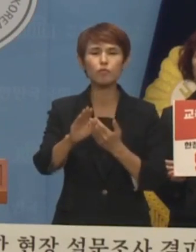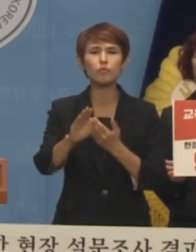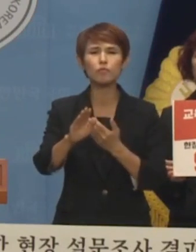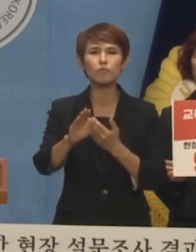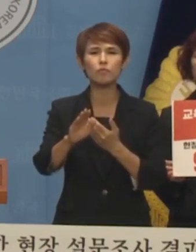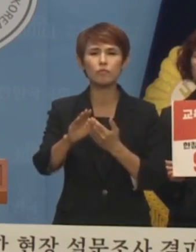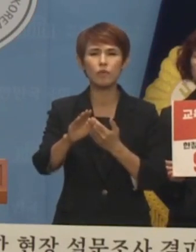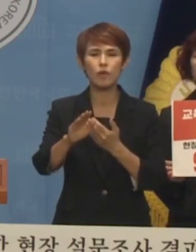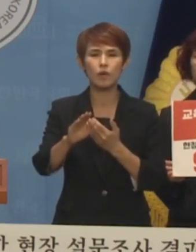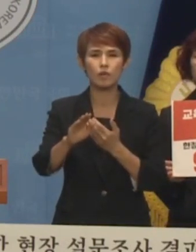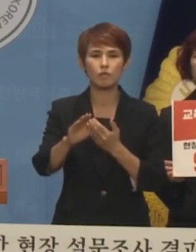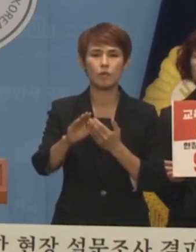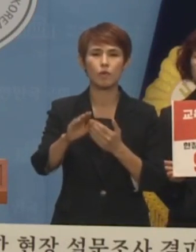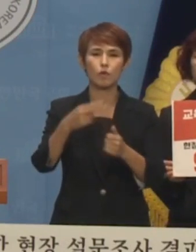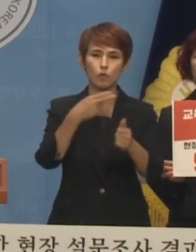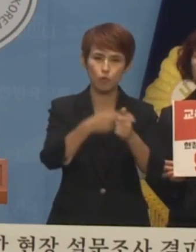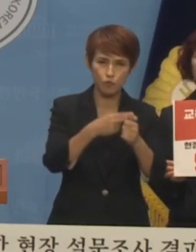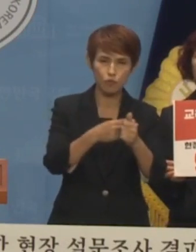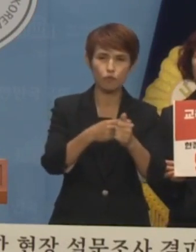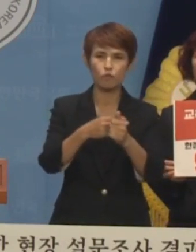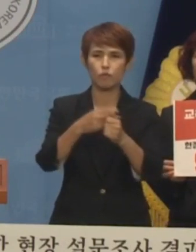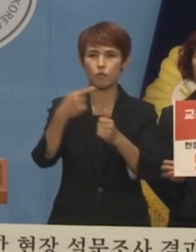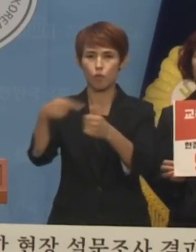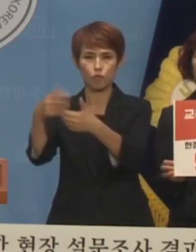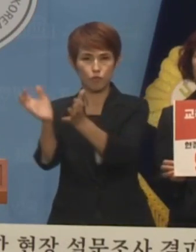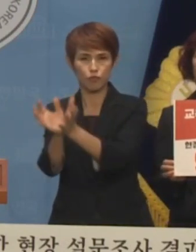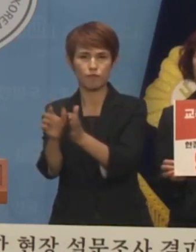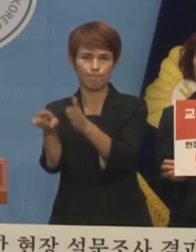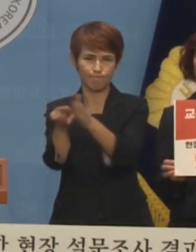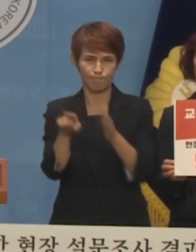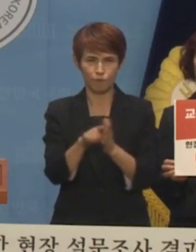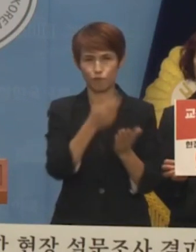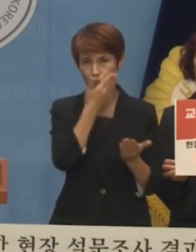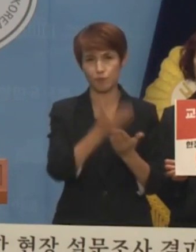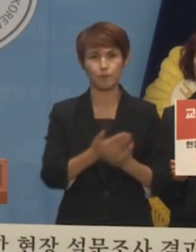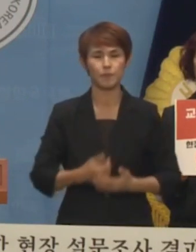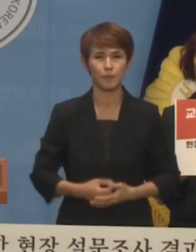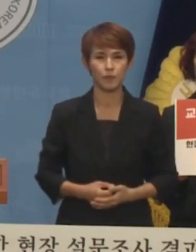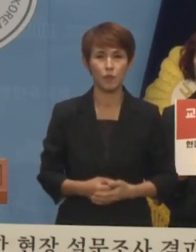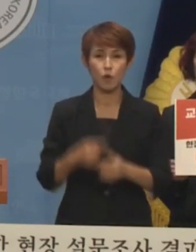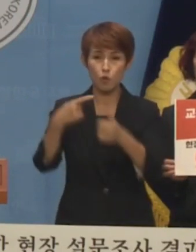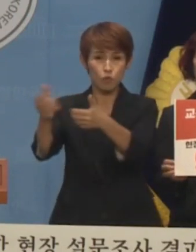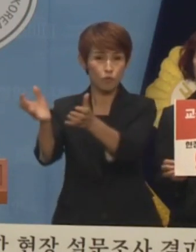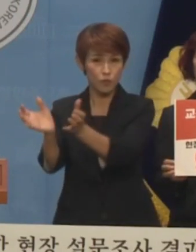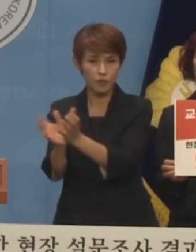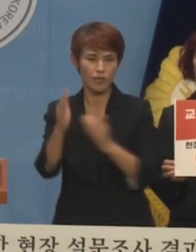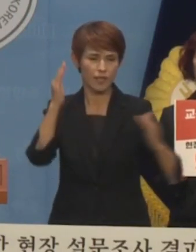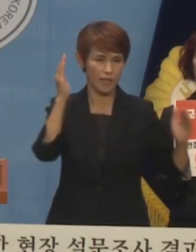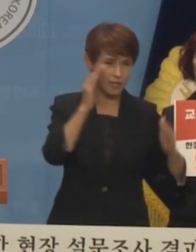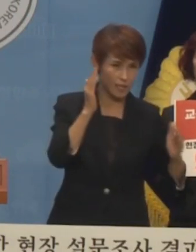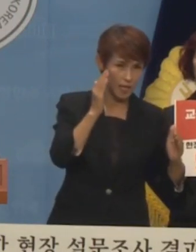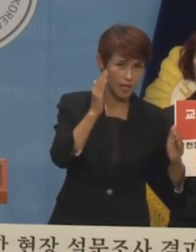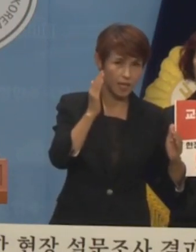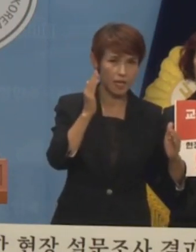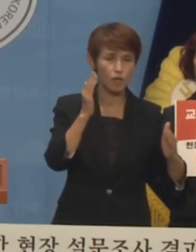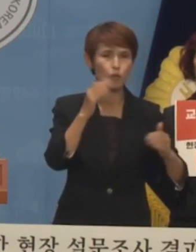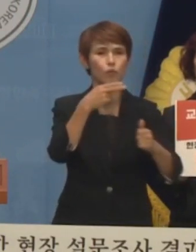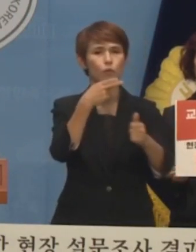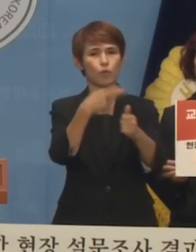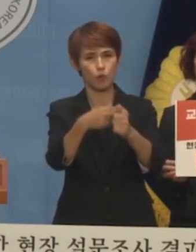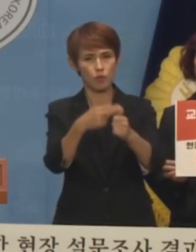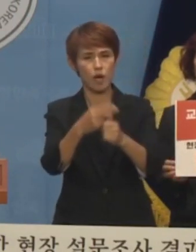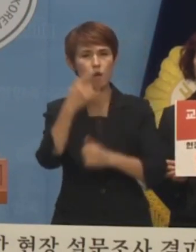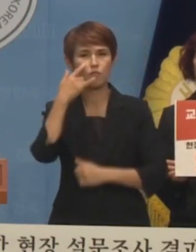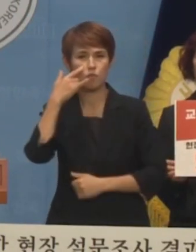간의 신뢰와 협력의 관계를 증진하는 것입니다. 교육당국은 학생, 교사,